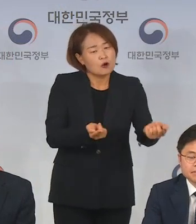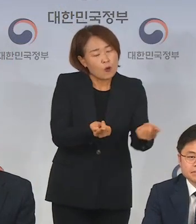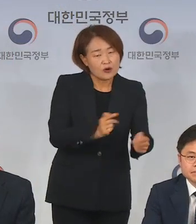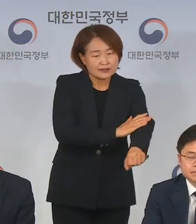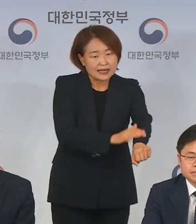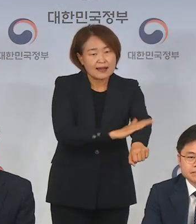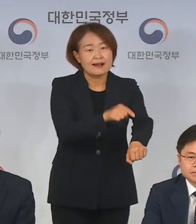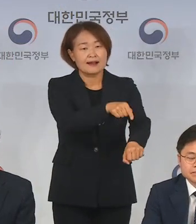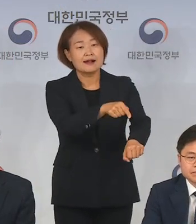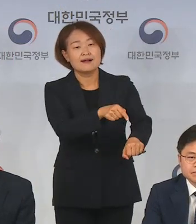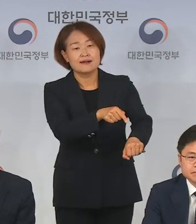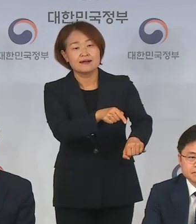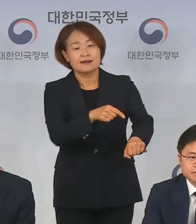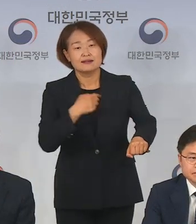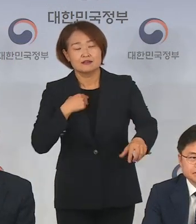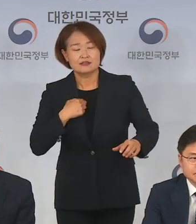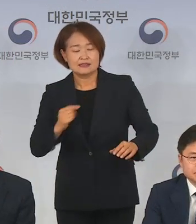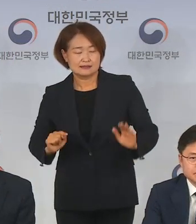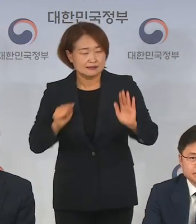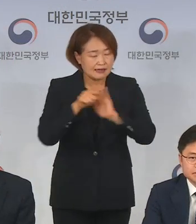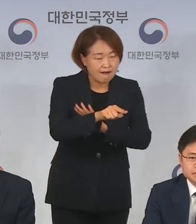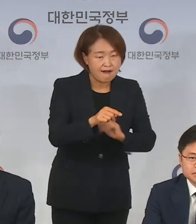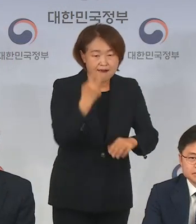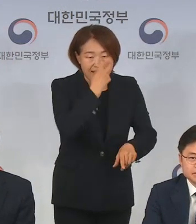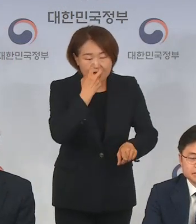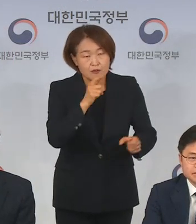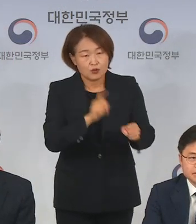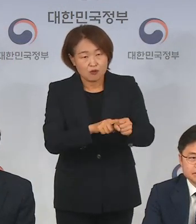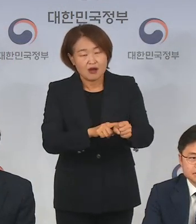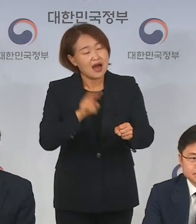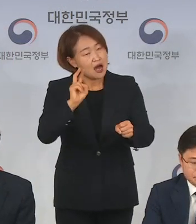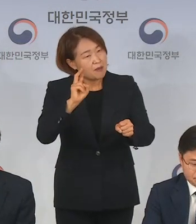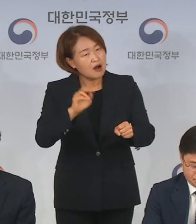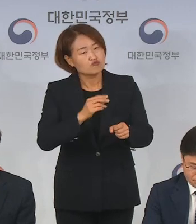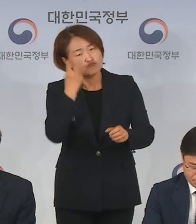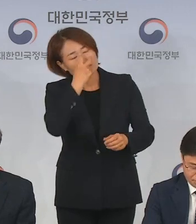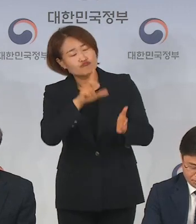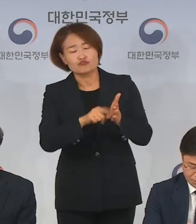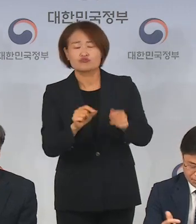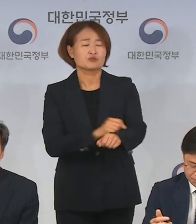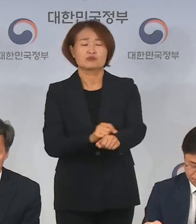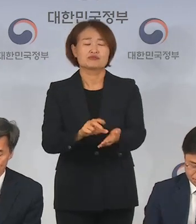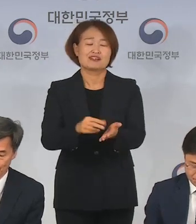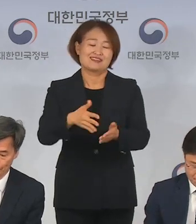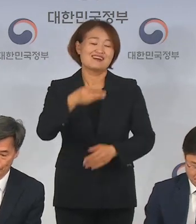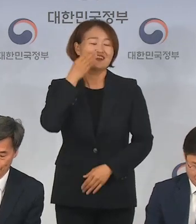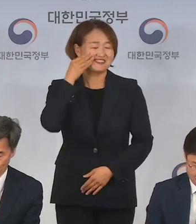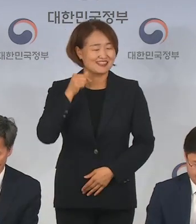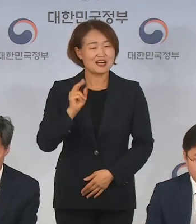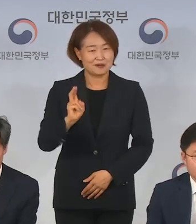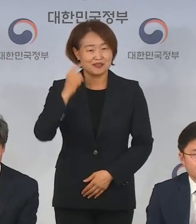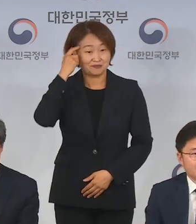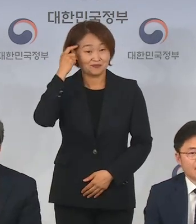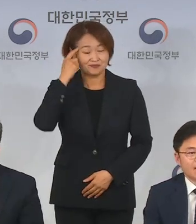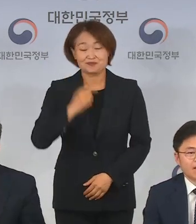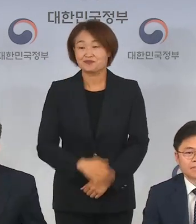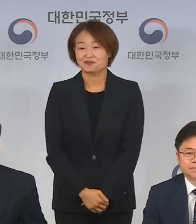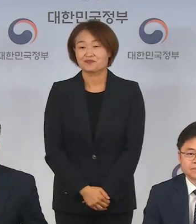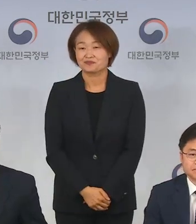해서 정상적으로 이루어지도록 노력을 하고 있기 때문에 무난하게 진행될 걸로 예상을 하고 있습니다.